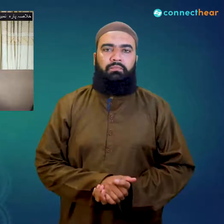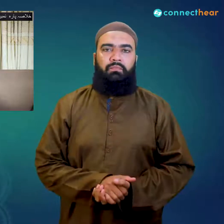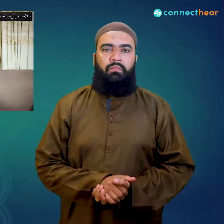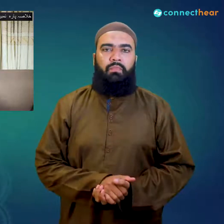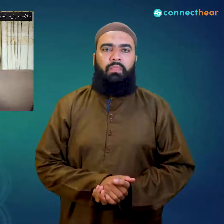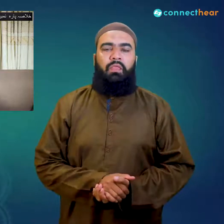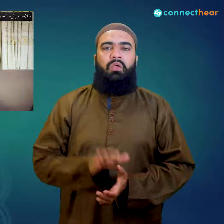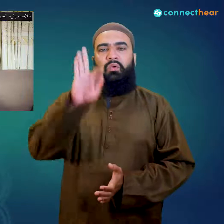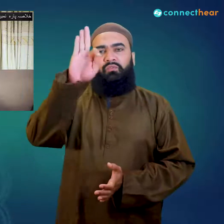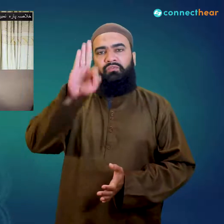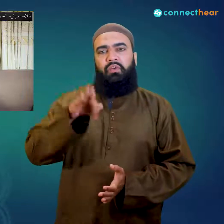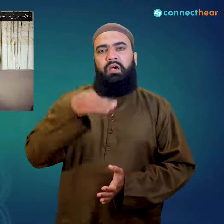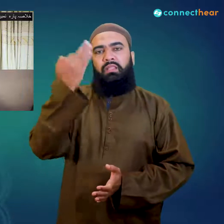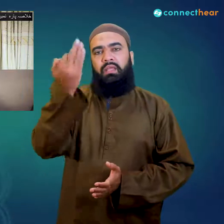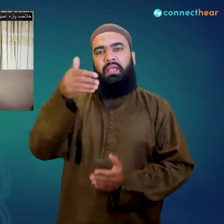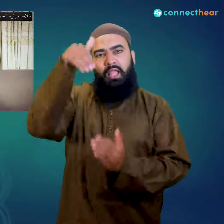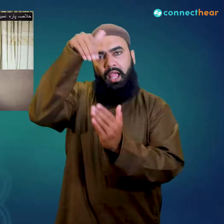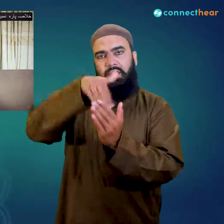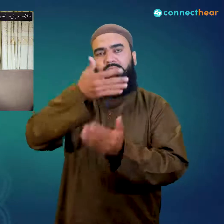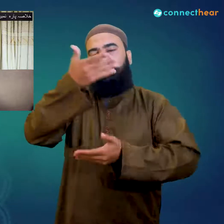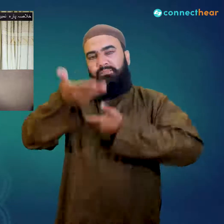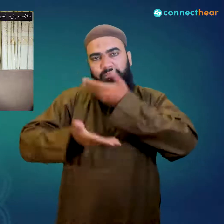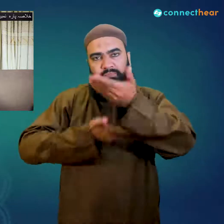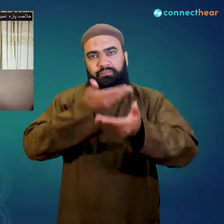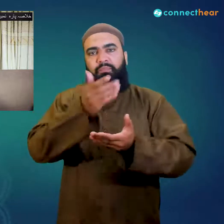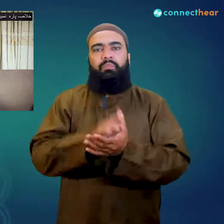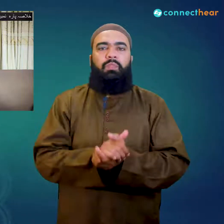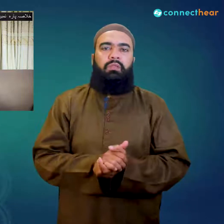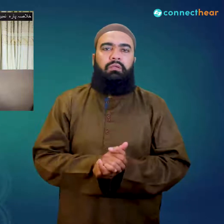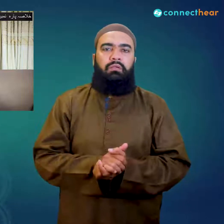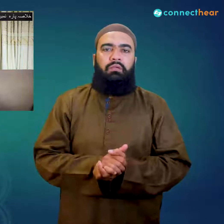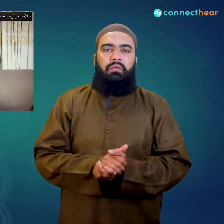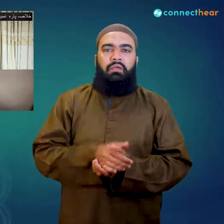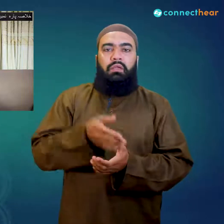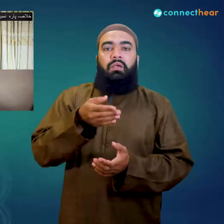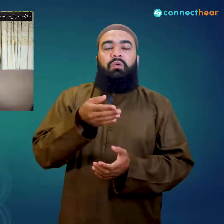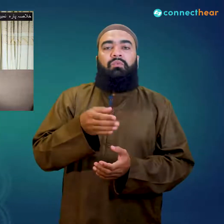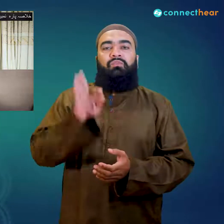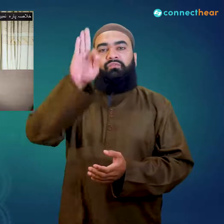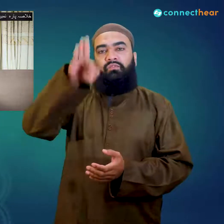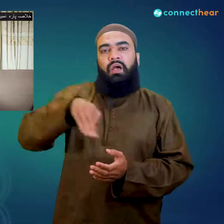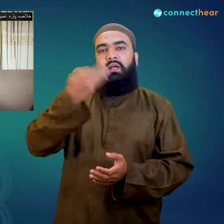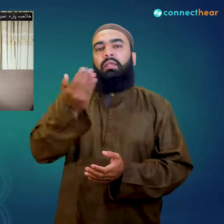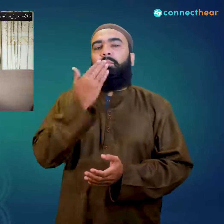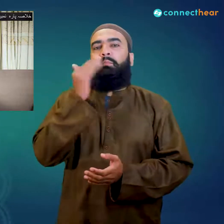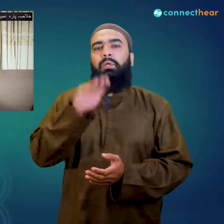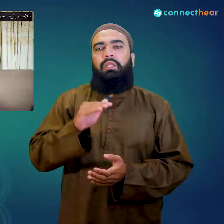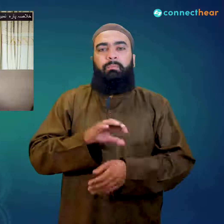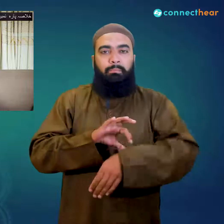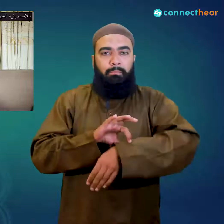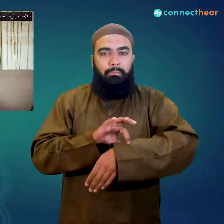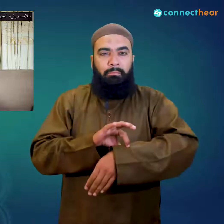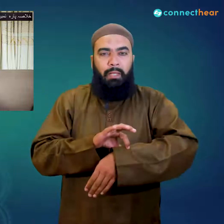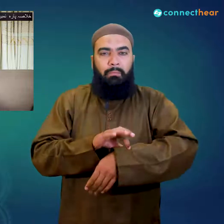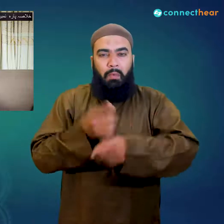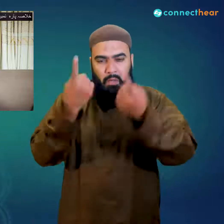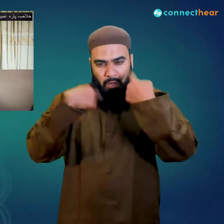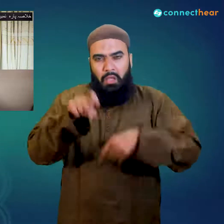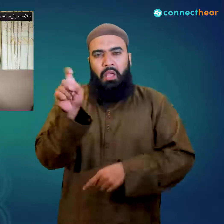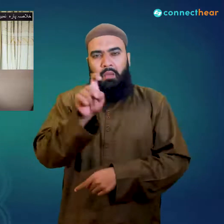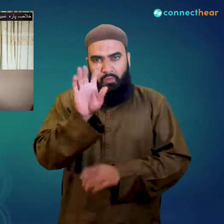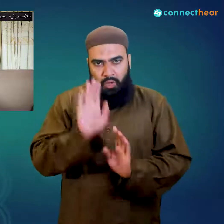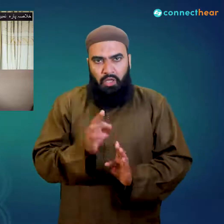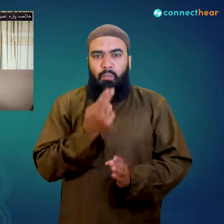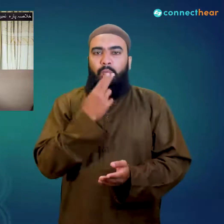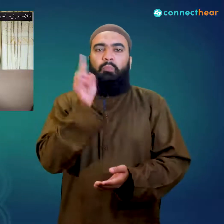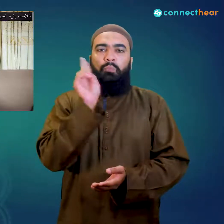سورہ فاتحہ کے متعلق فرمایا گیا کہ یہ ہر بیماری سے شفا ہے، یہ پڑھ کر اپنے اوپر دم